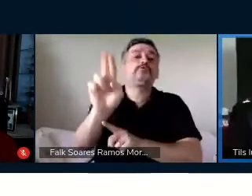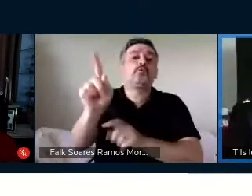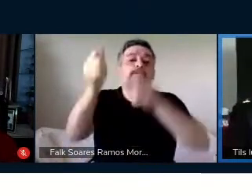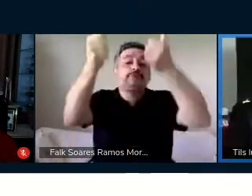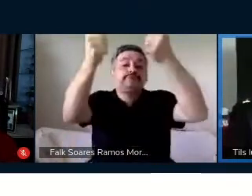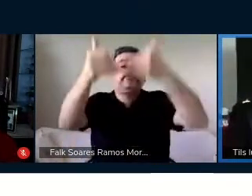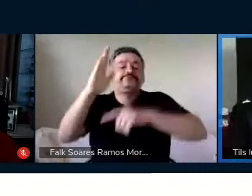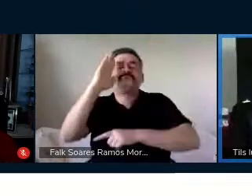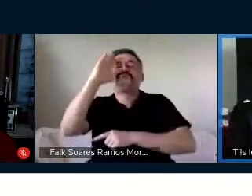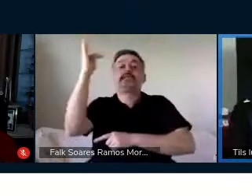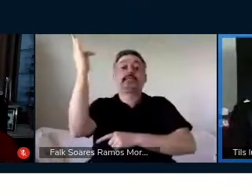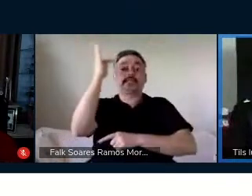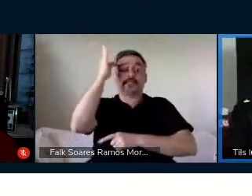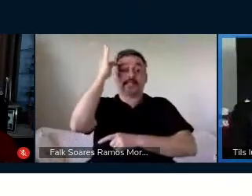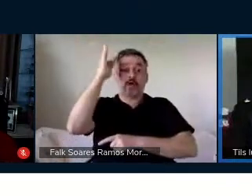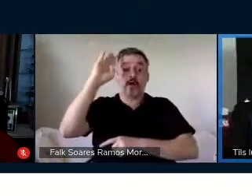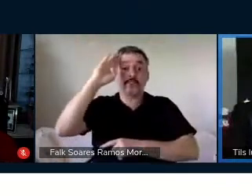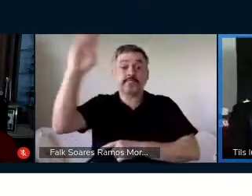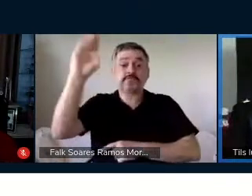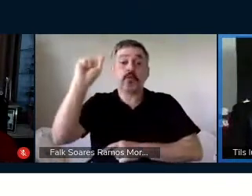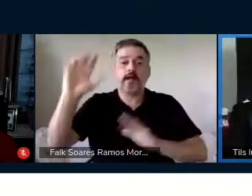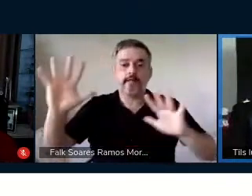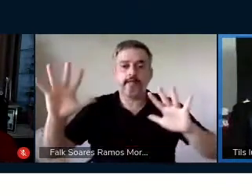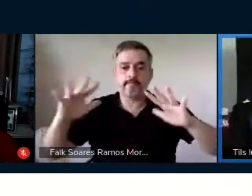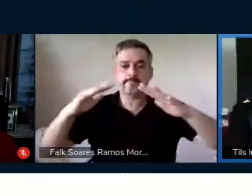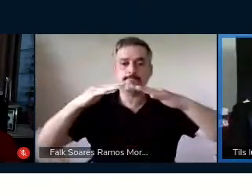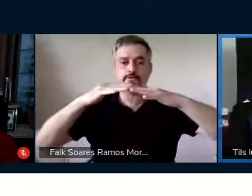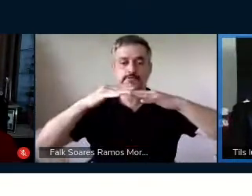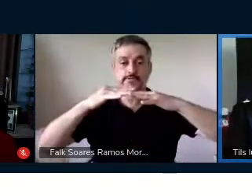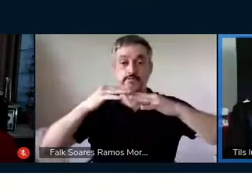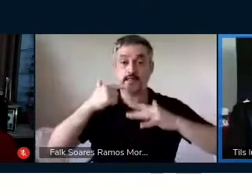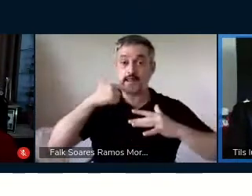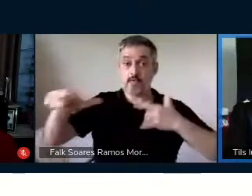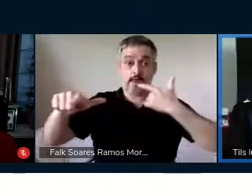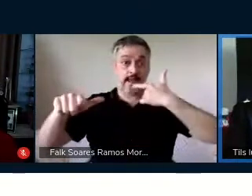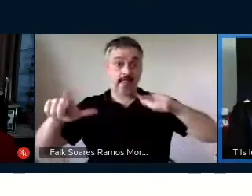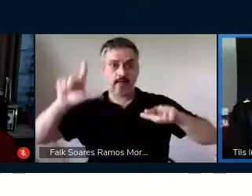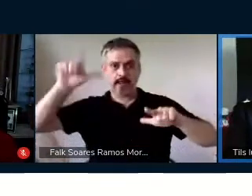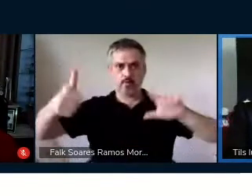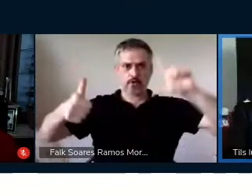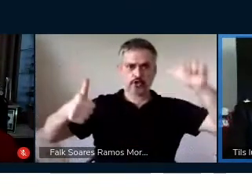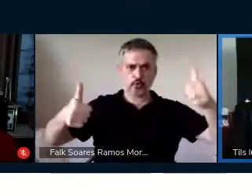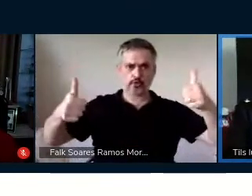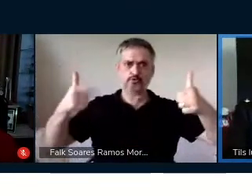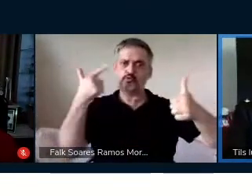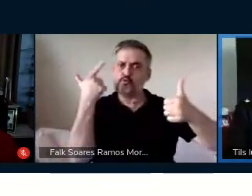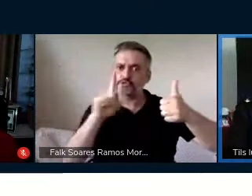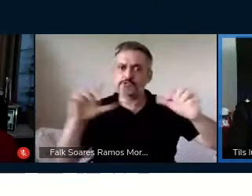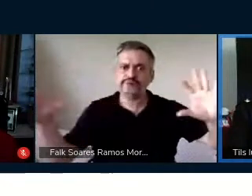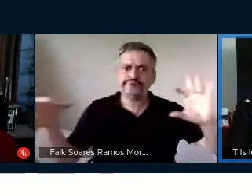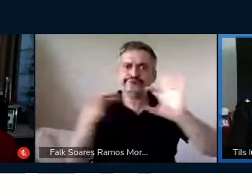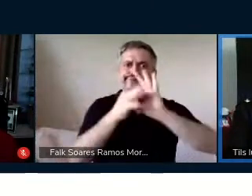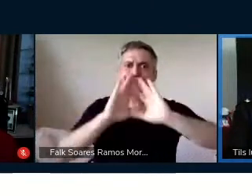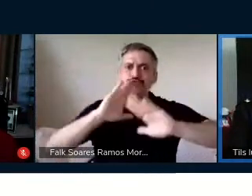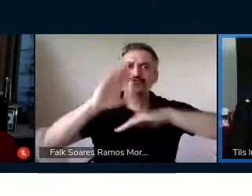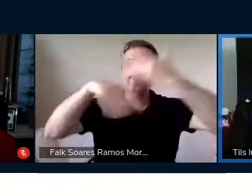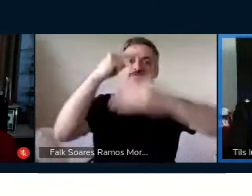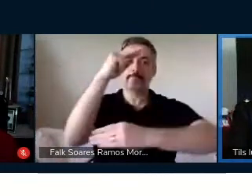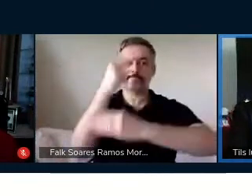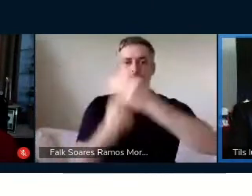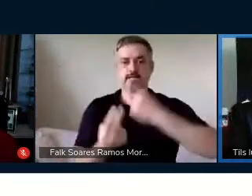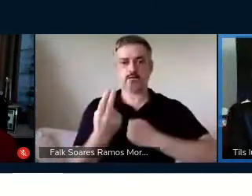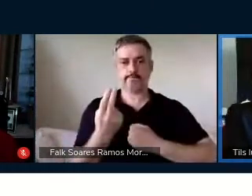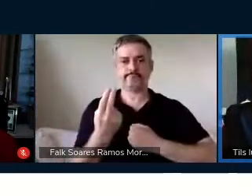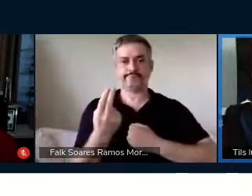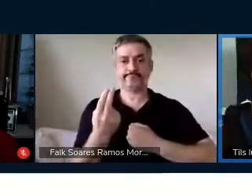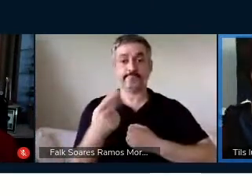a 77, apresenta princípios teóricos para a harmonização das línguas no desenvolvimento do bilinguismo,